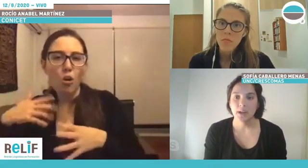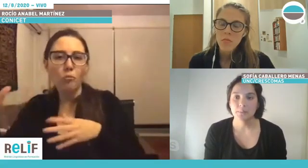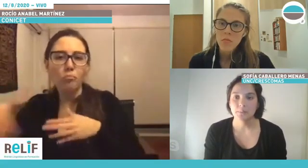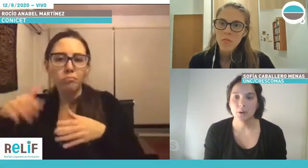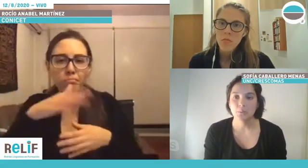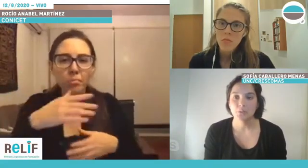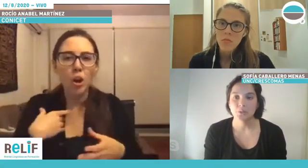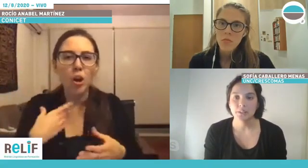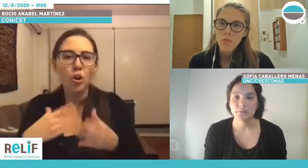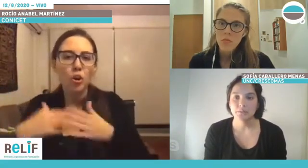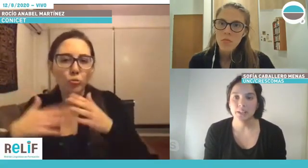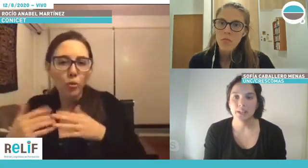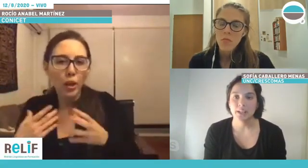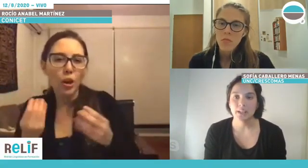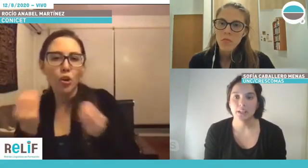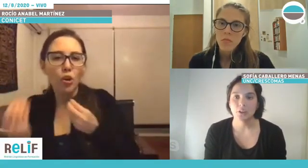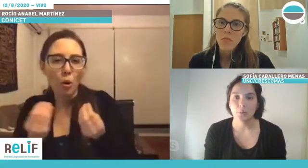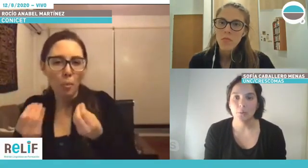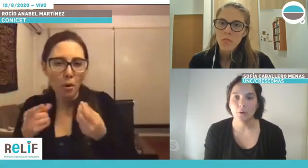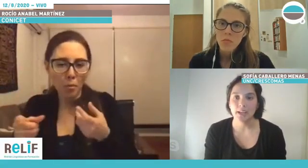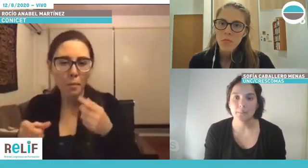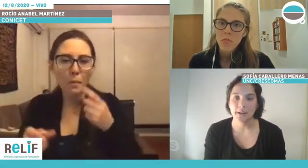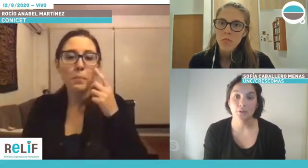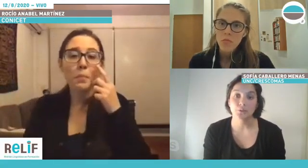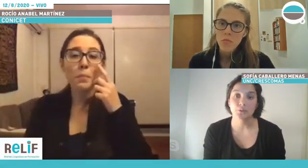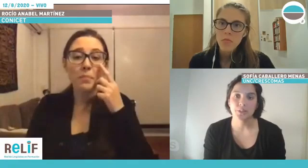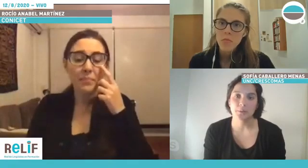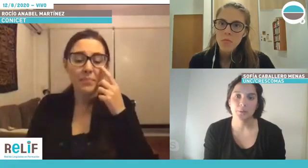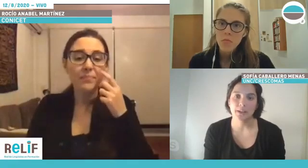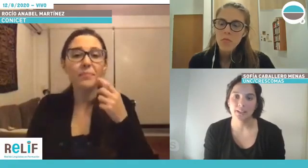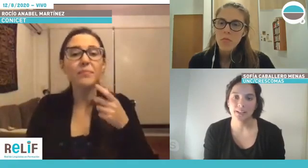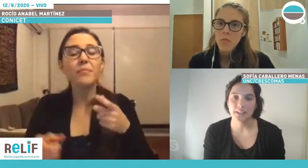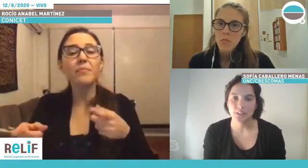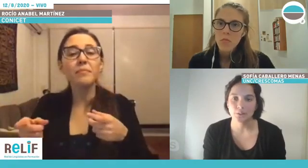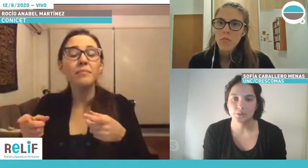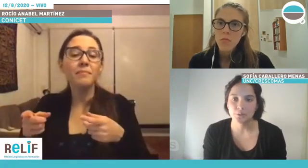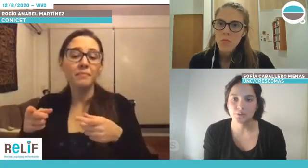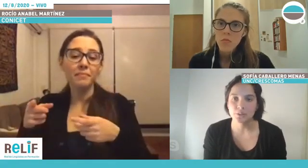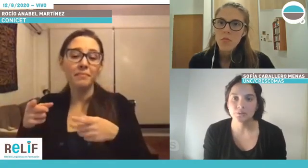yo ahí propuse, convoqué para construir, digamos,